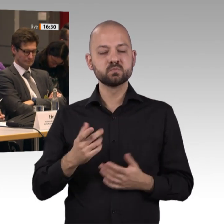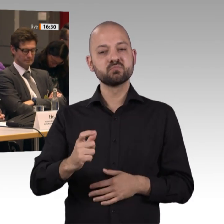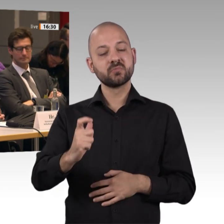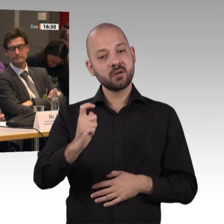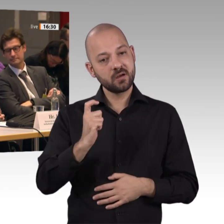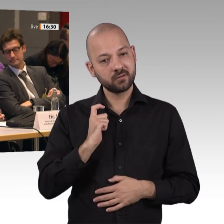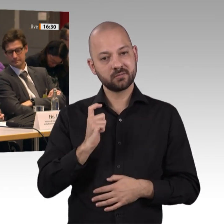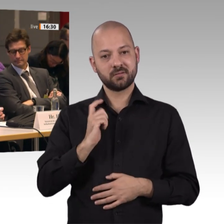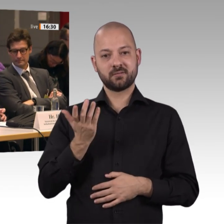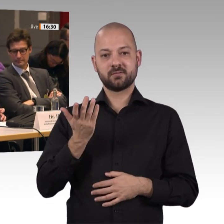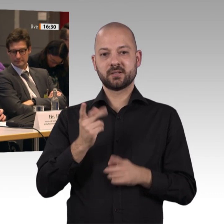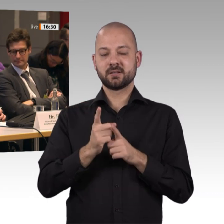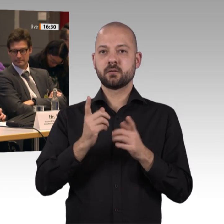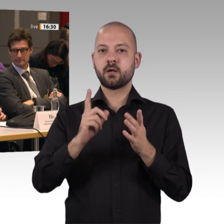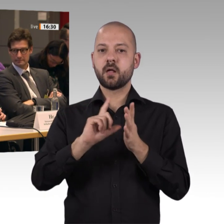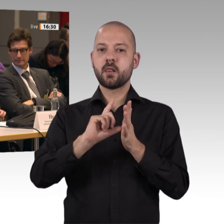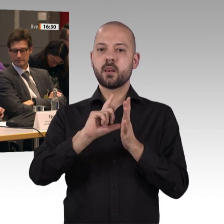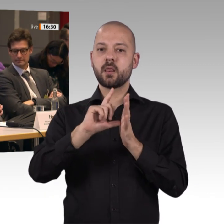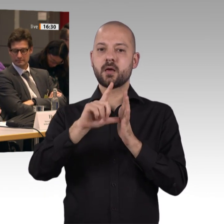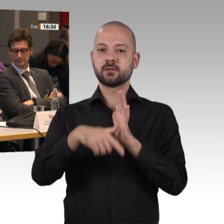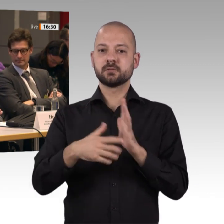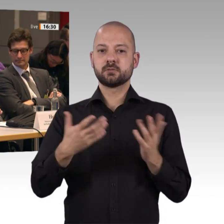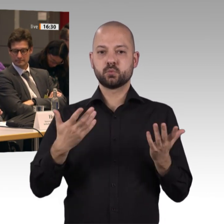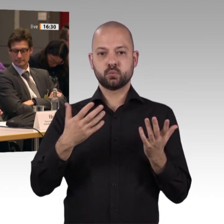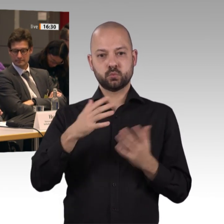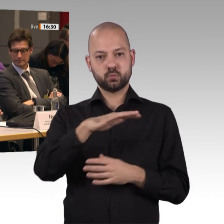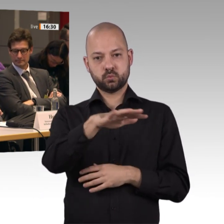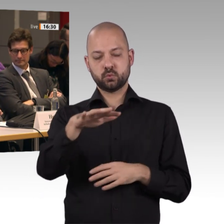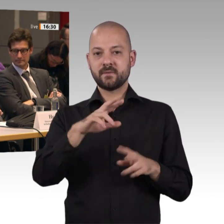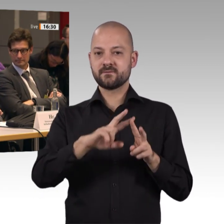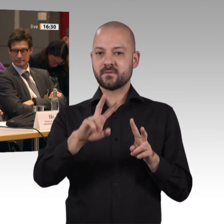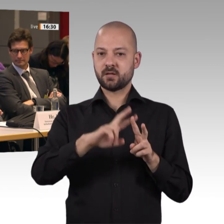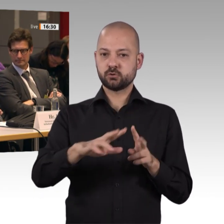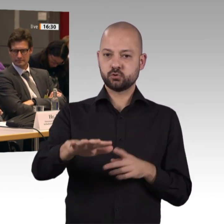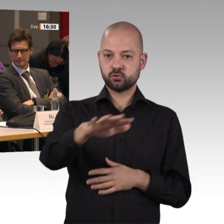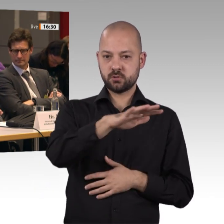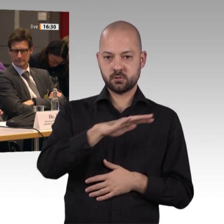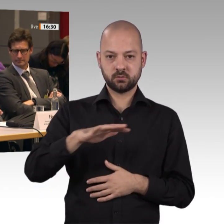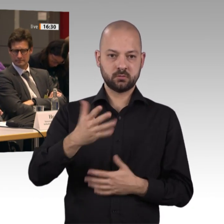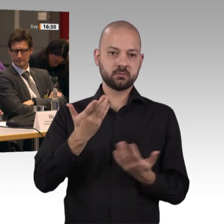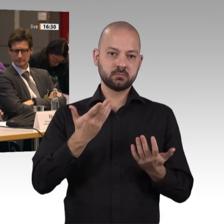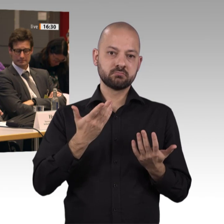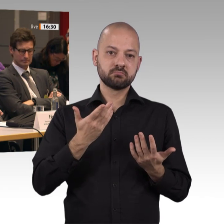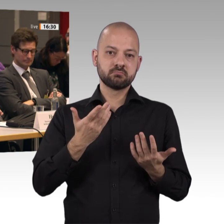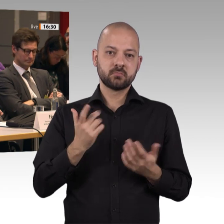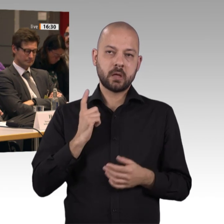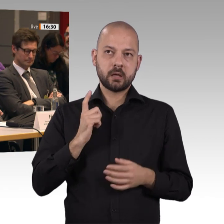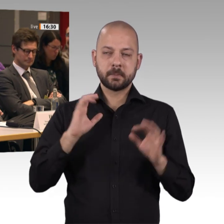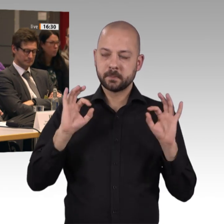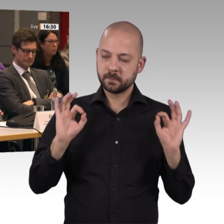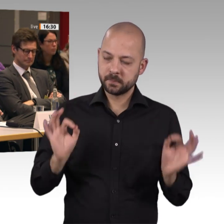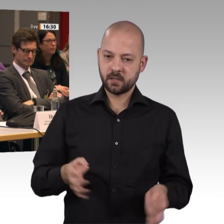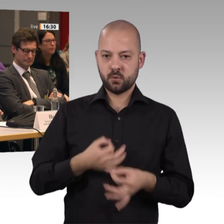Und was das Budget für Arbeit angeht, da begrüßt man ganz klar die Stärkung der